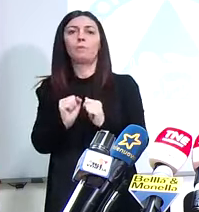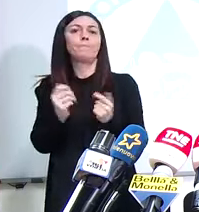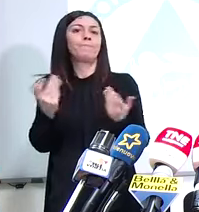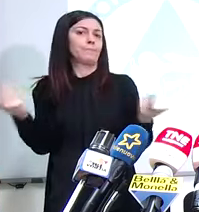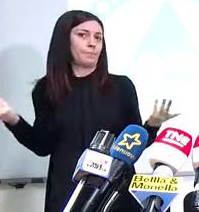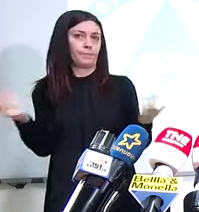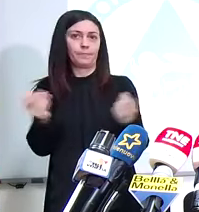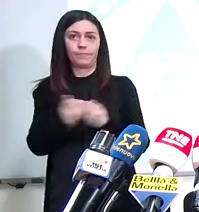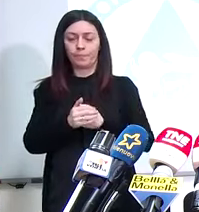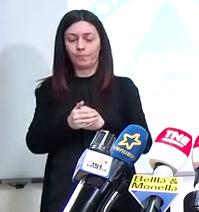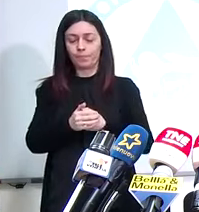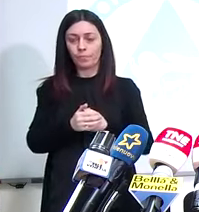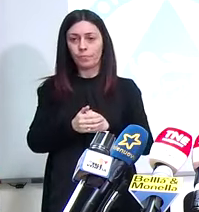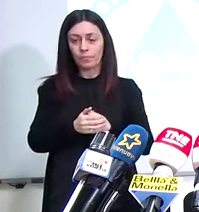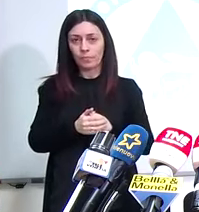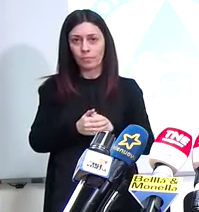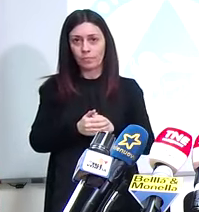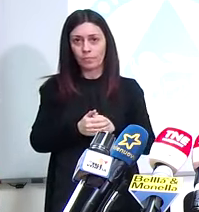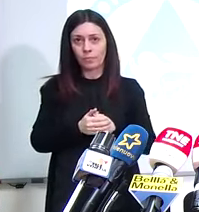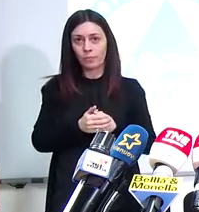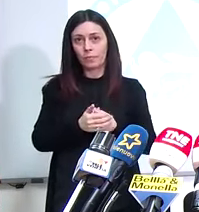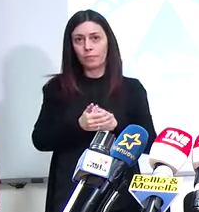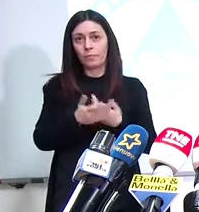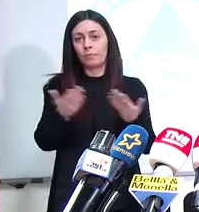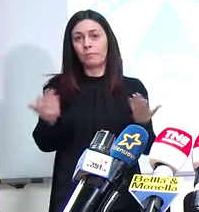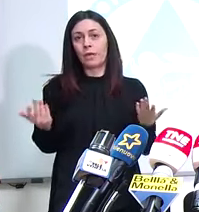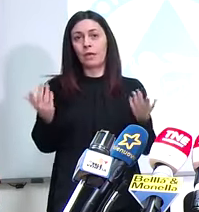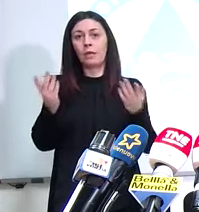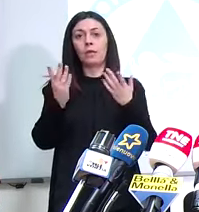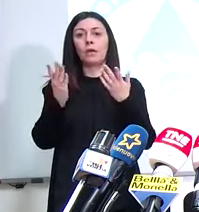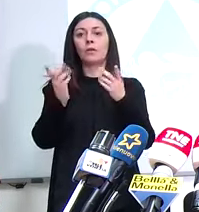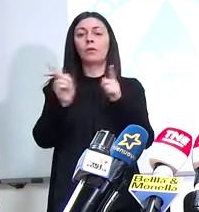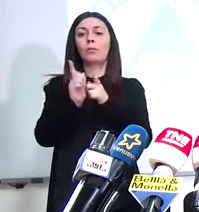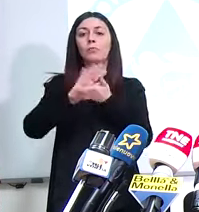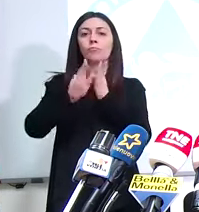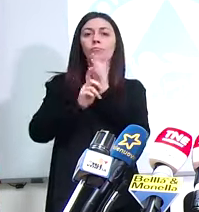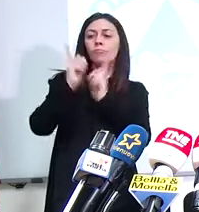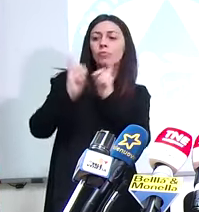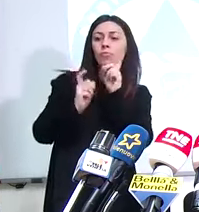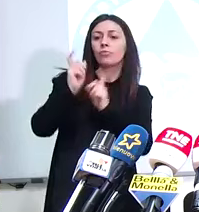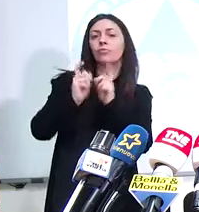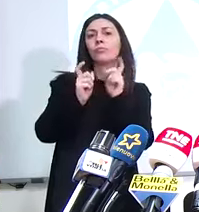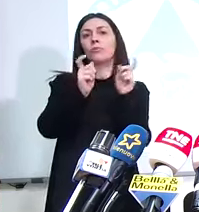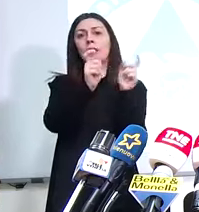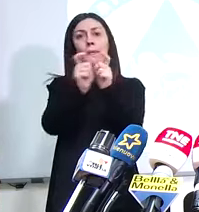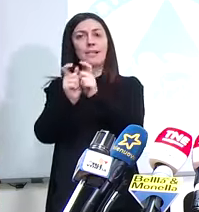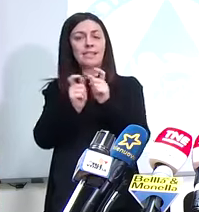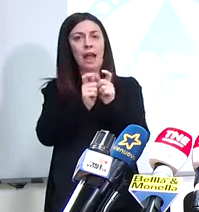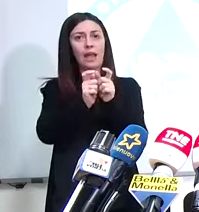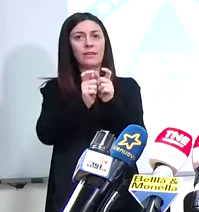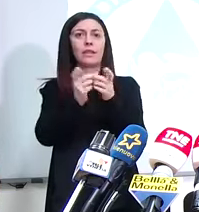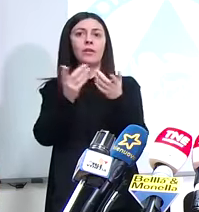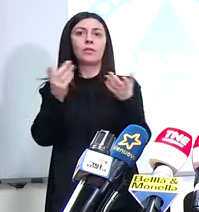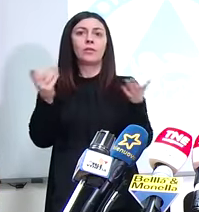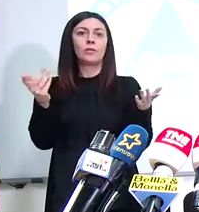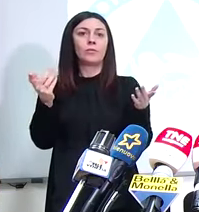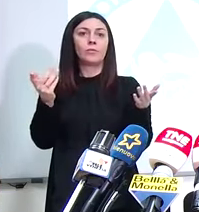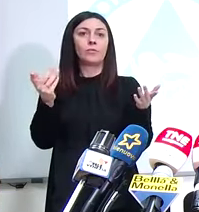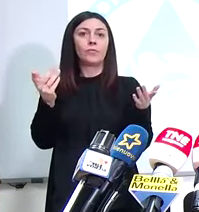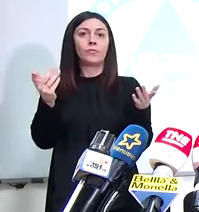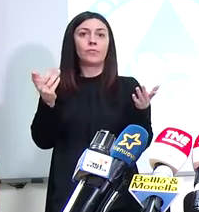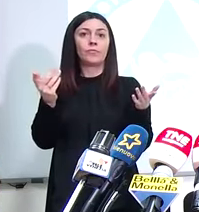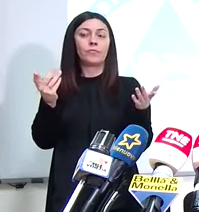però è il tema della negoziazione concordata con gli stati non doveva tener presente c'è chi l'ha